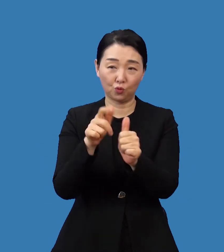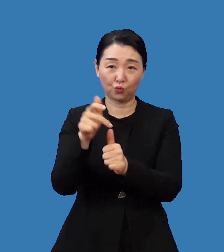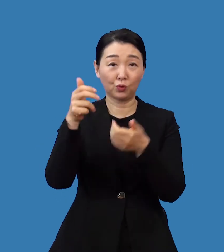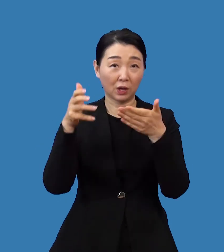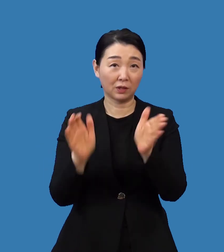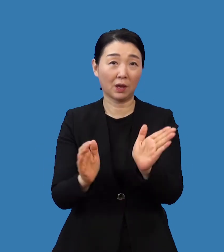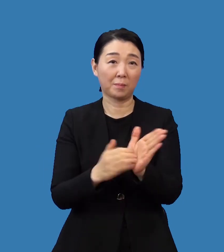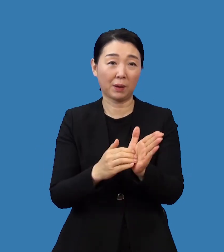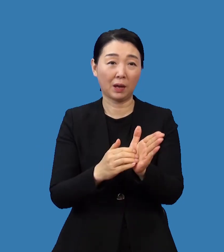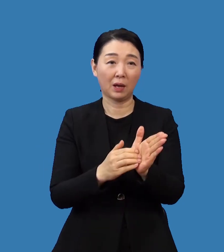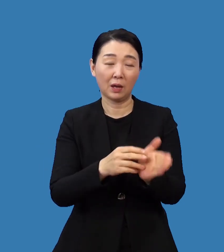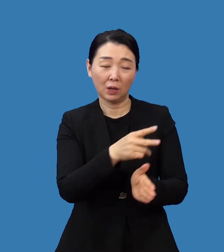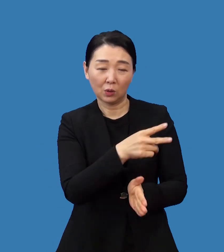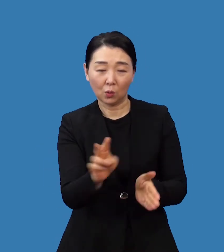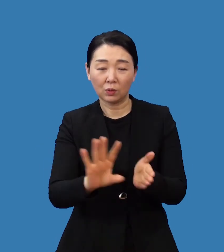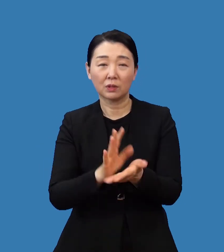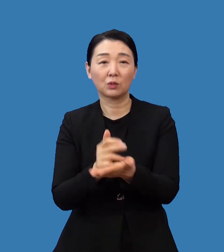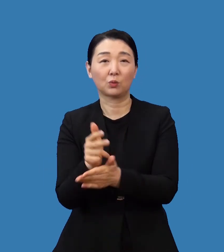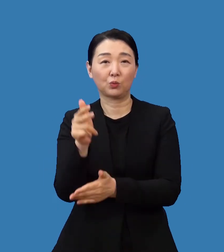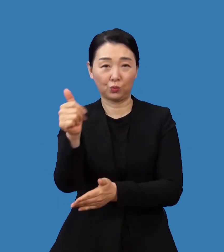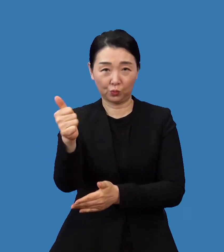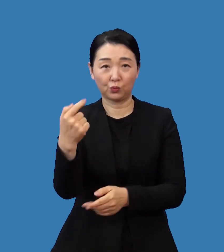나셨으니 곧 그리스도 주시니라.